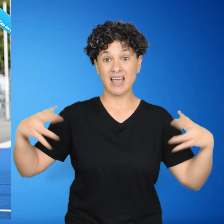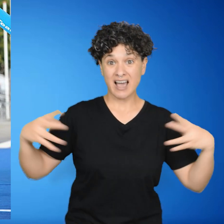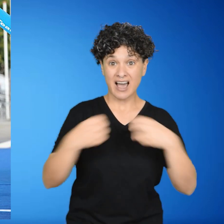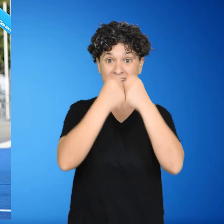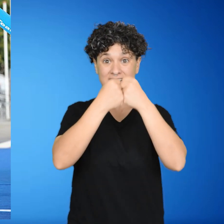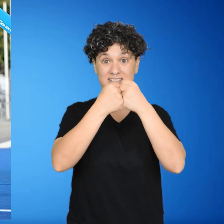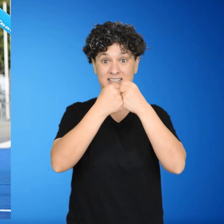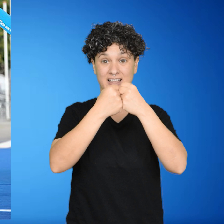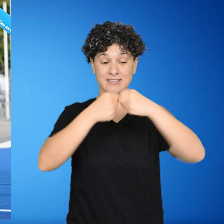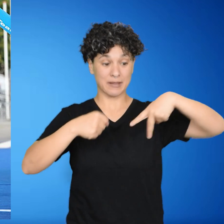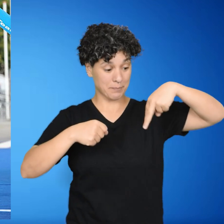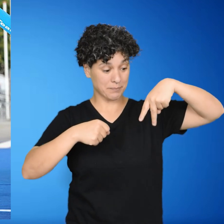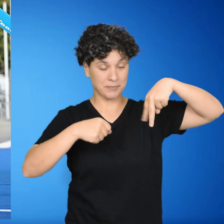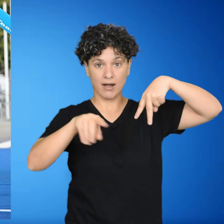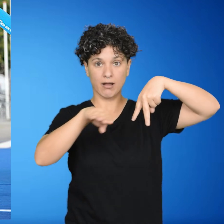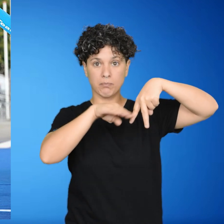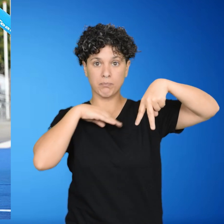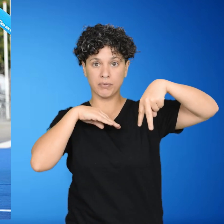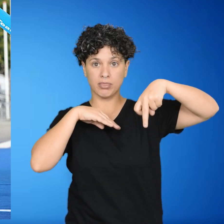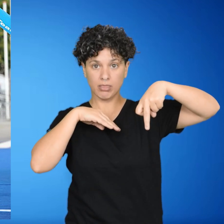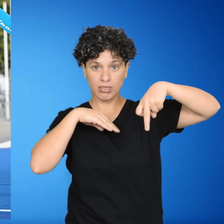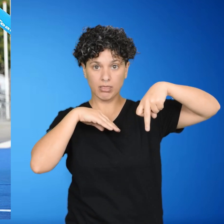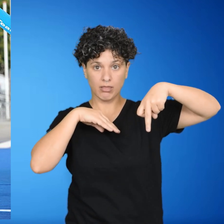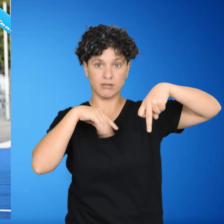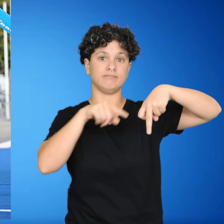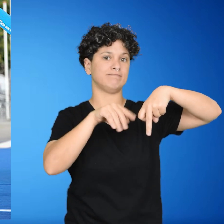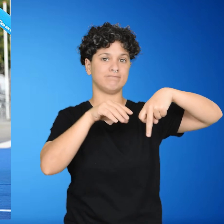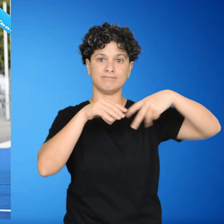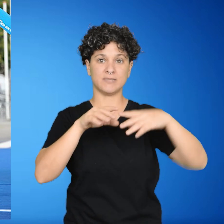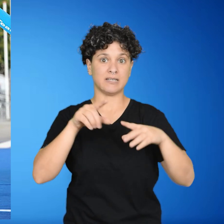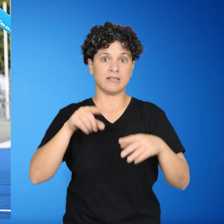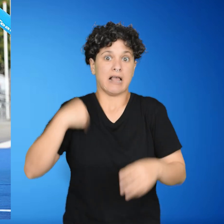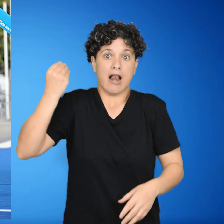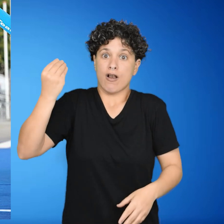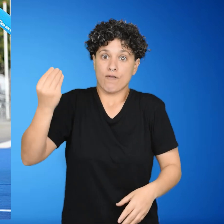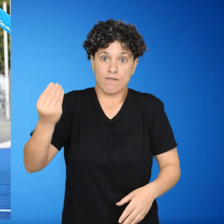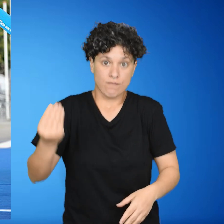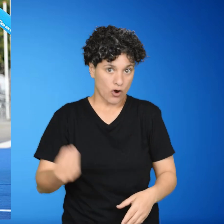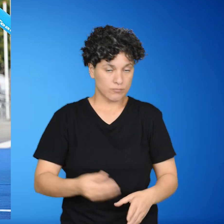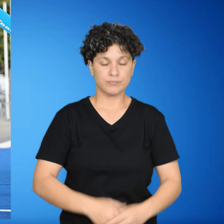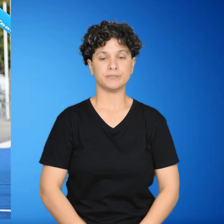el accidente lo llevó a perder su pierna derecha por debajo de la rodilla fue un milagro que se